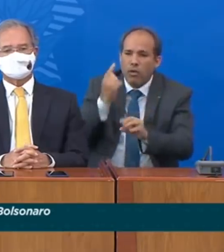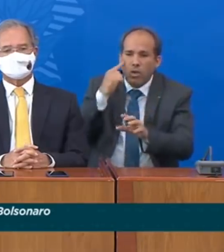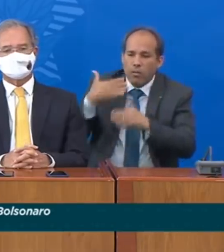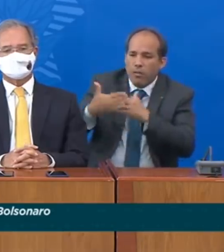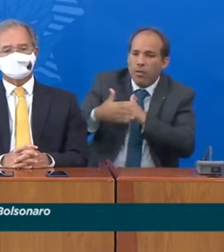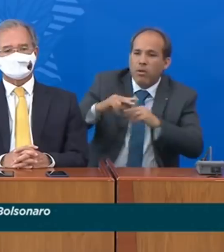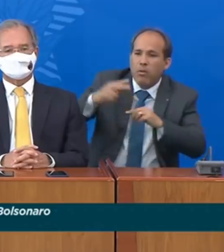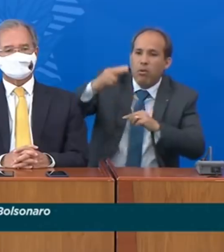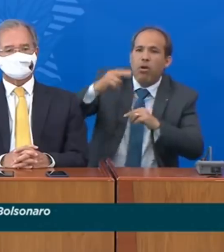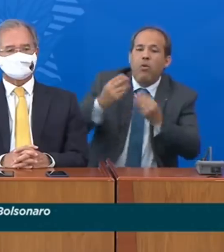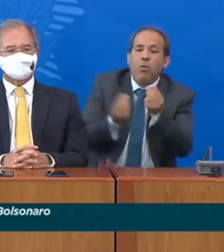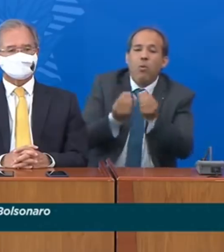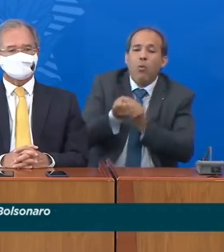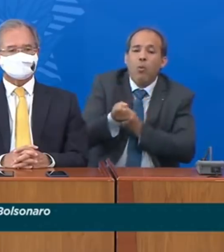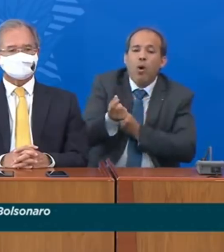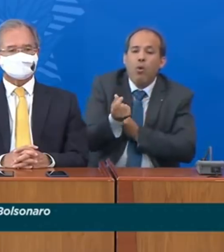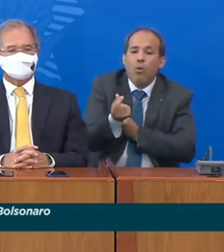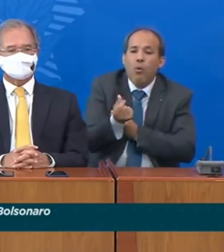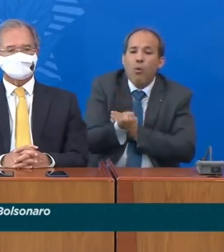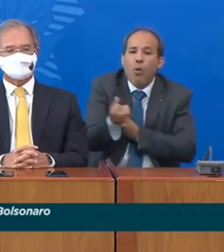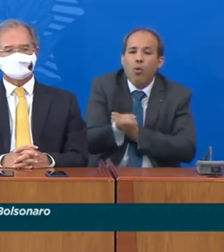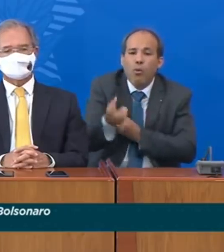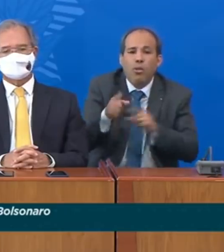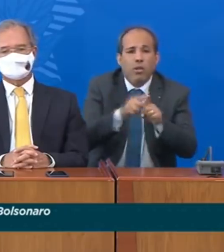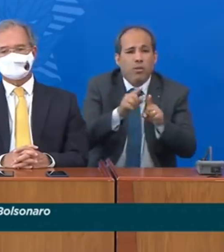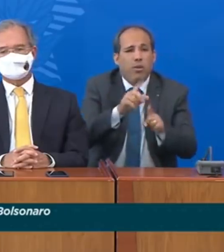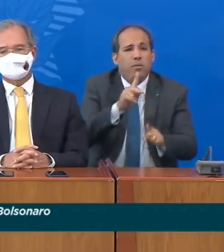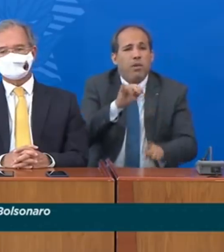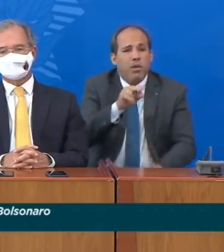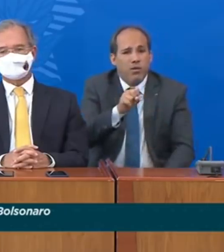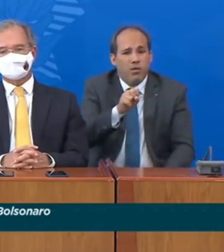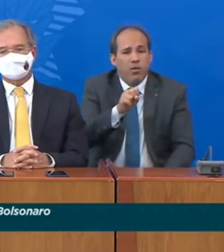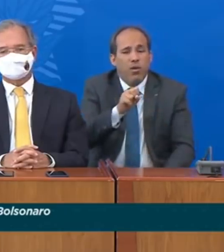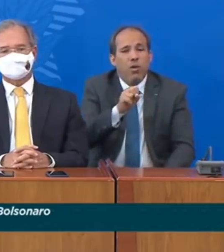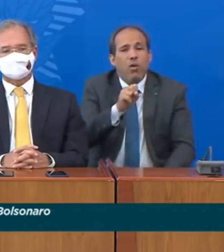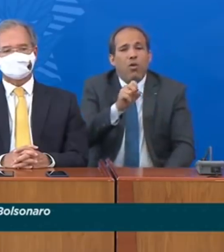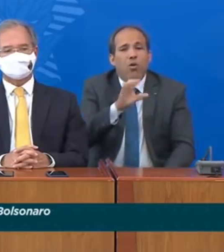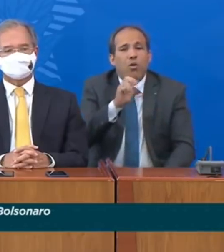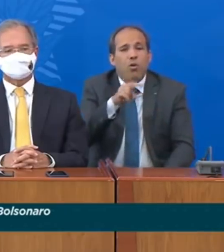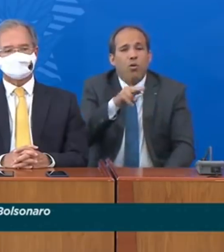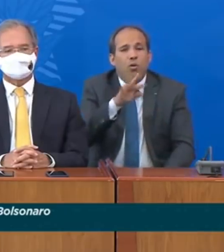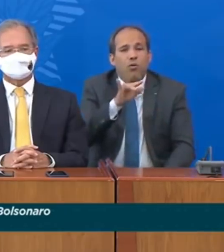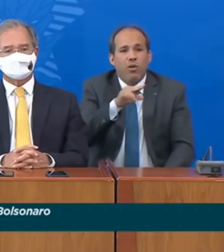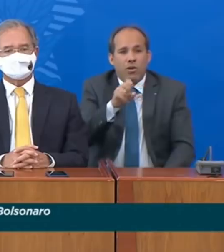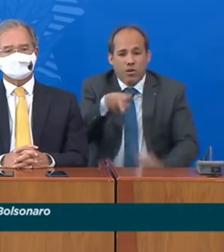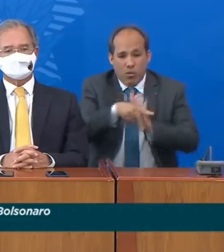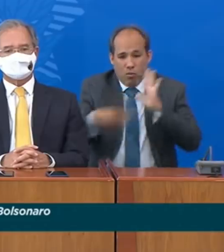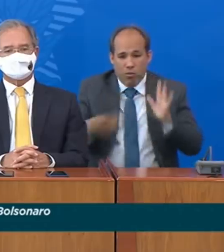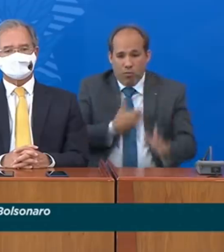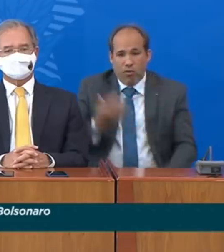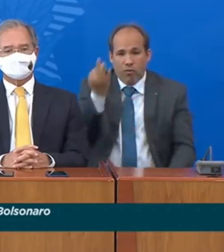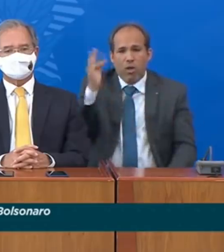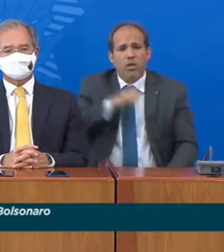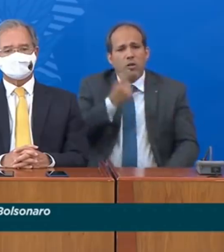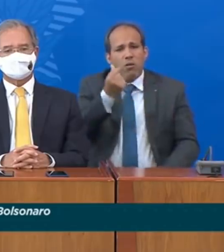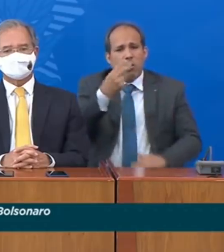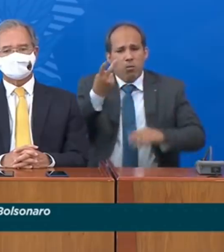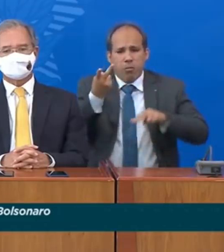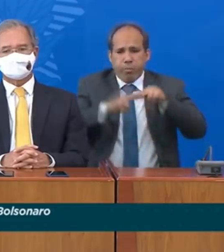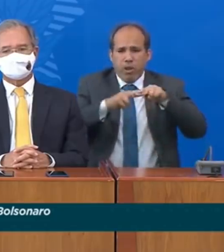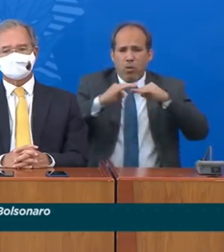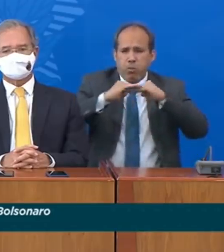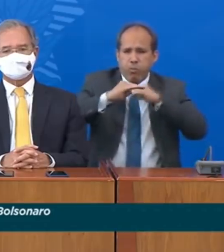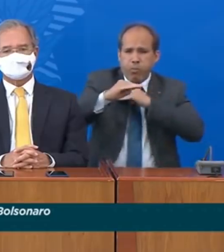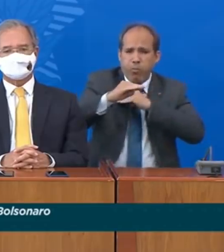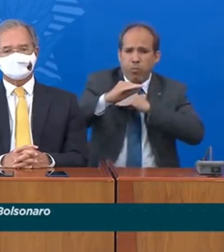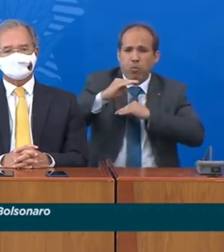assim como, por exemplo, o PIS/COFINS do governo federal, onde temos um valor fixo para o litro do